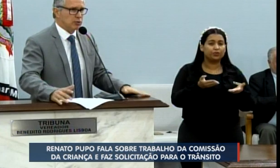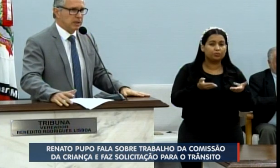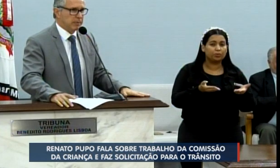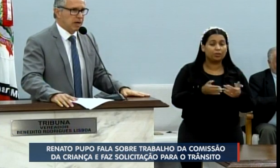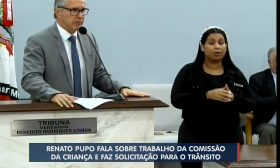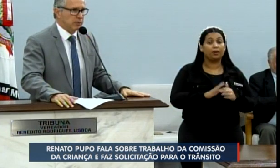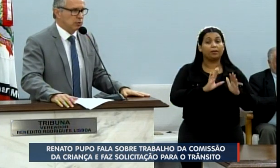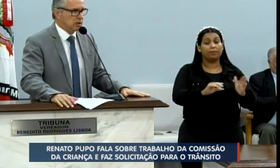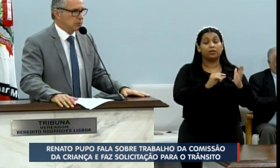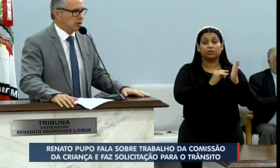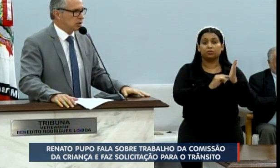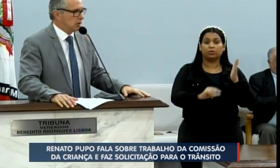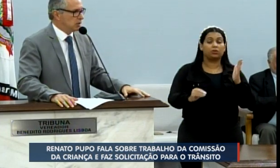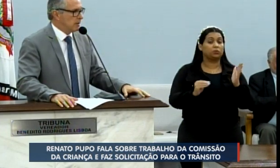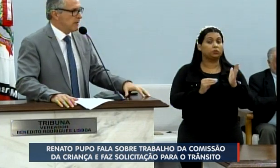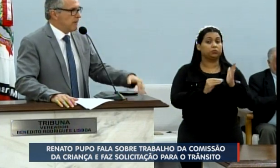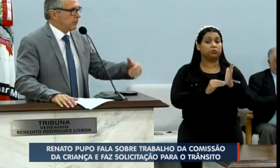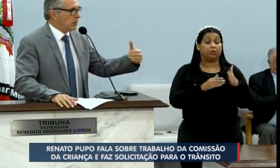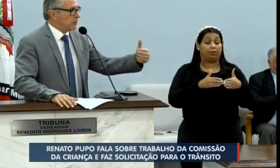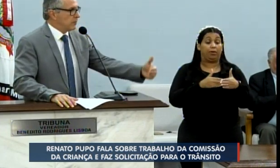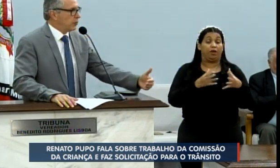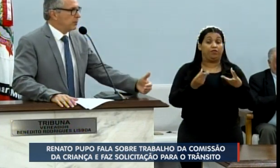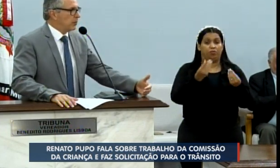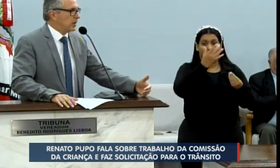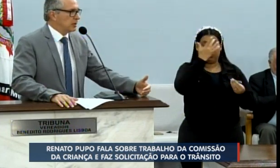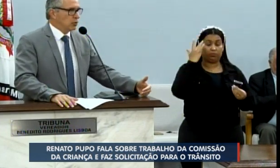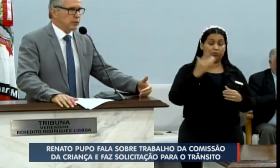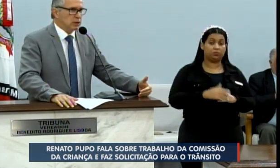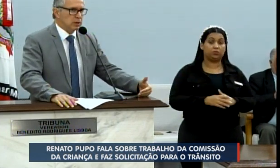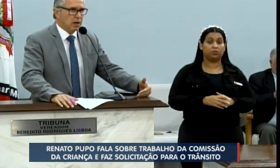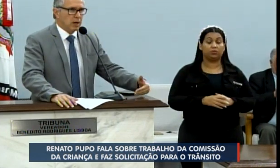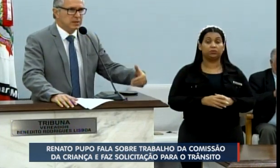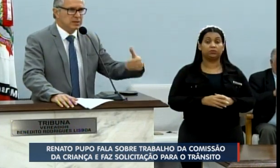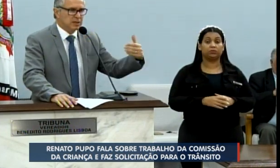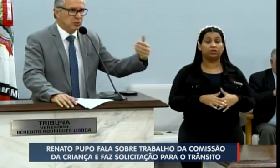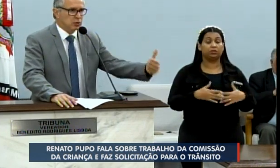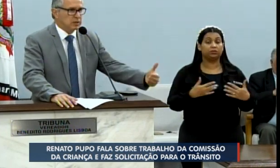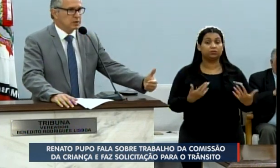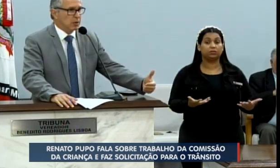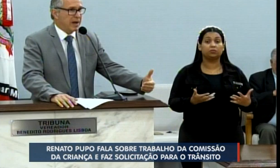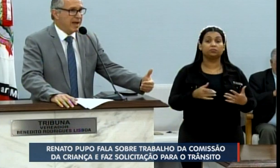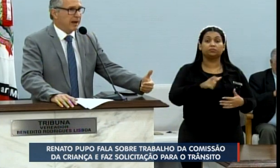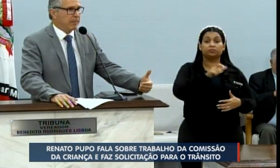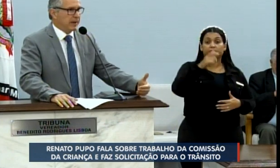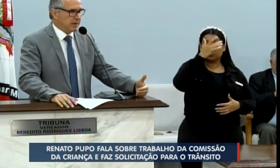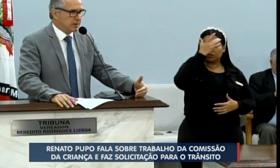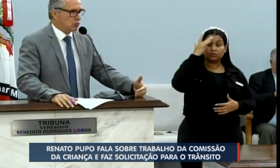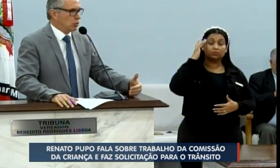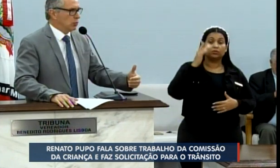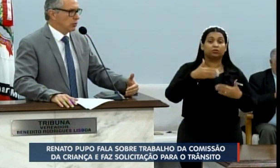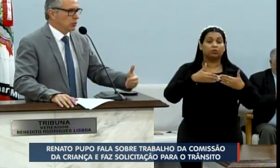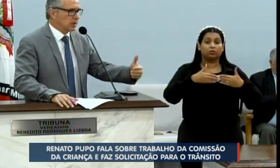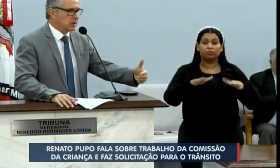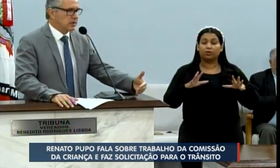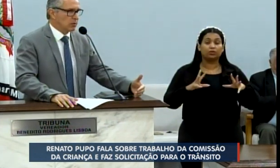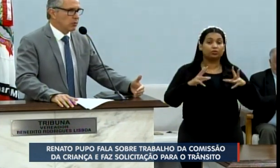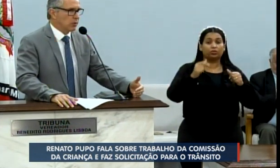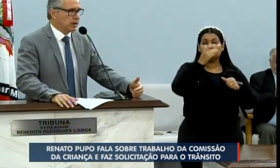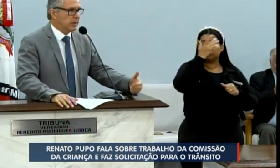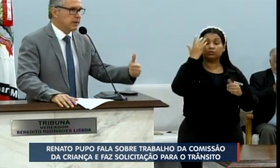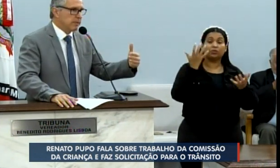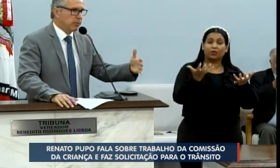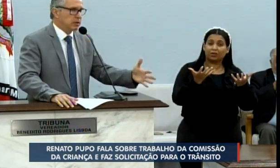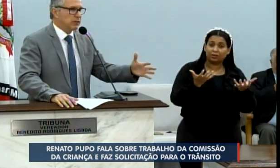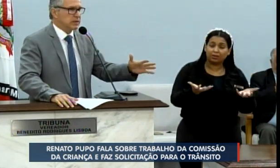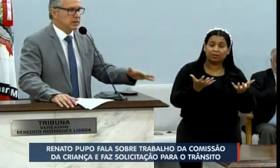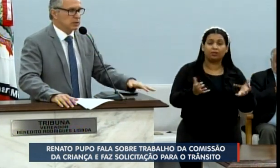uma cláusula que barrava muita gente. Então, foi publicado um novo edital, as inscrições estão reabertas, todo mundo que quiser